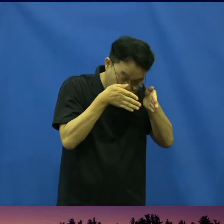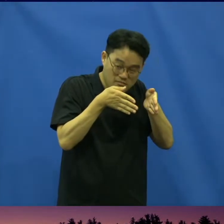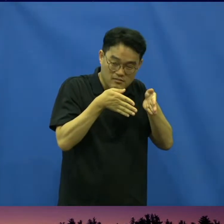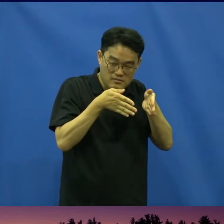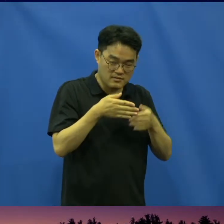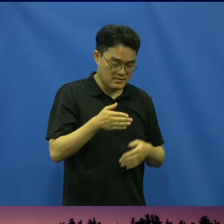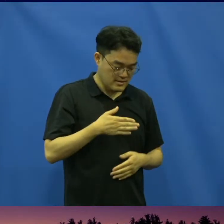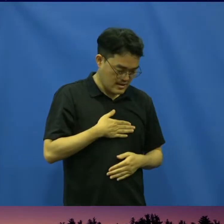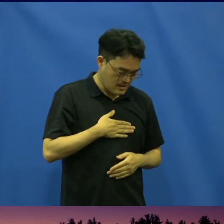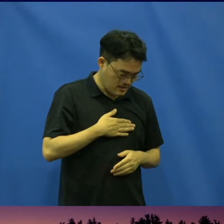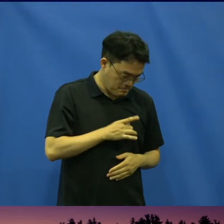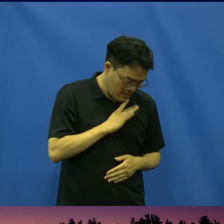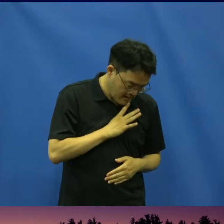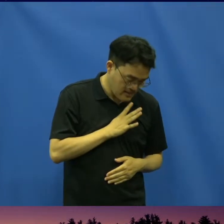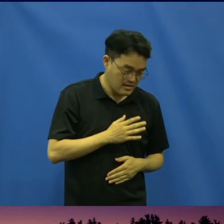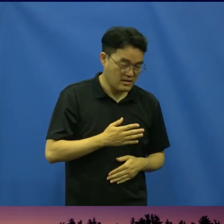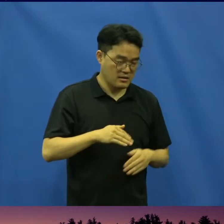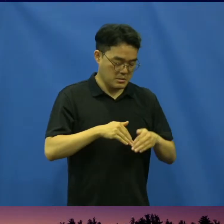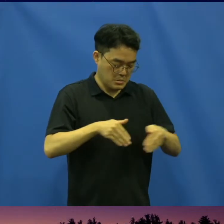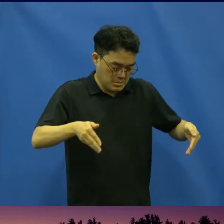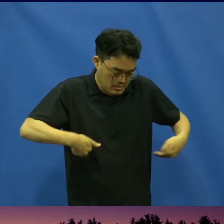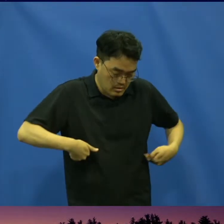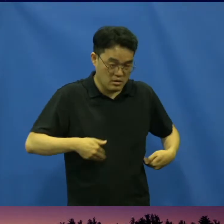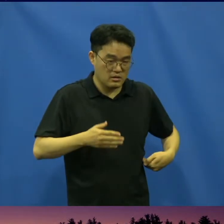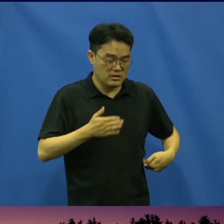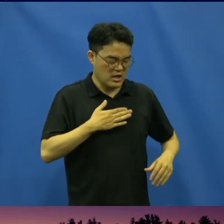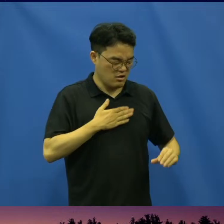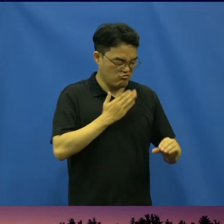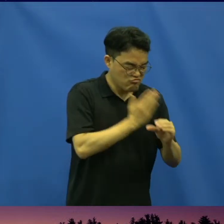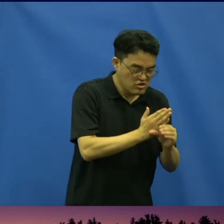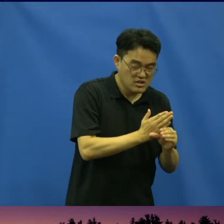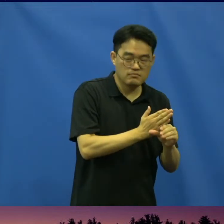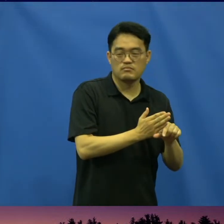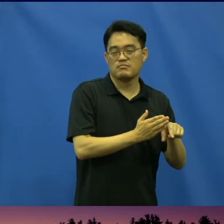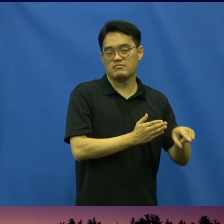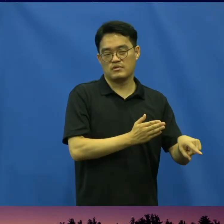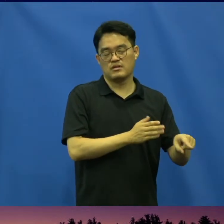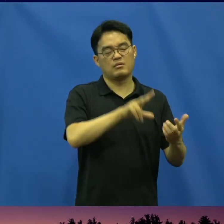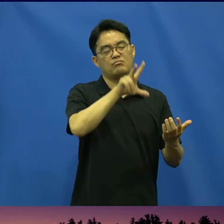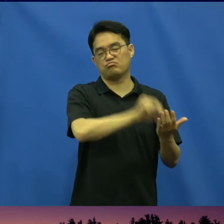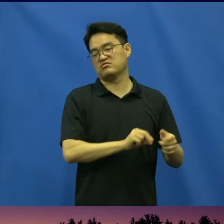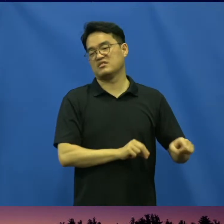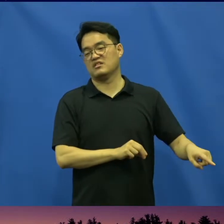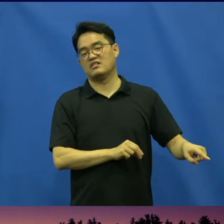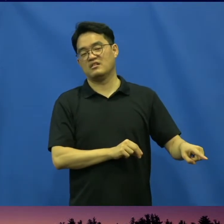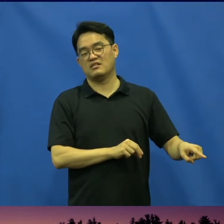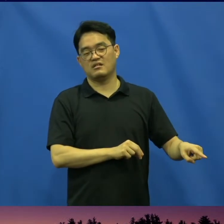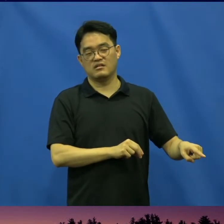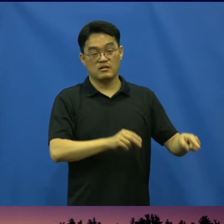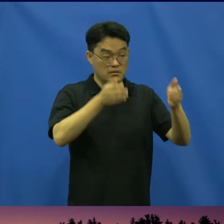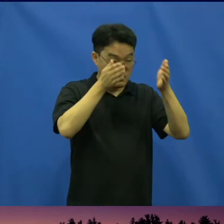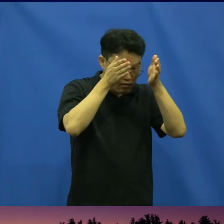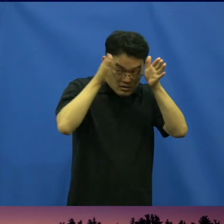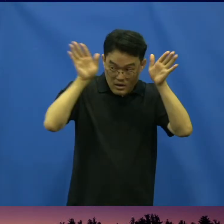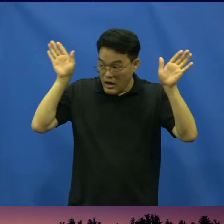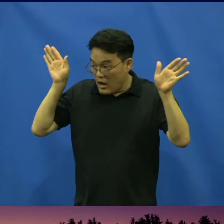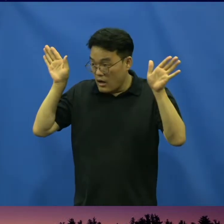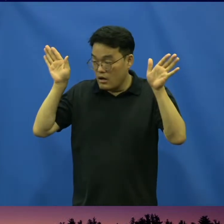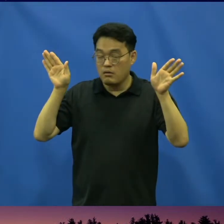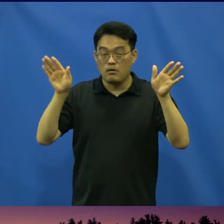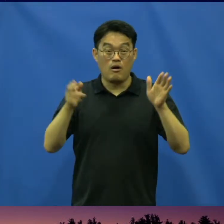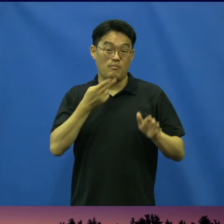짧고요. 시야가 짧다는 건 굉장히 심각한 약점입니다. 멀리 보지 못한다는 건 굉장히 치명적인